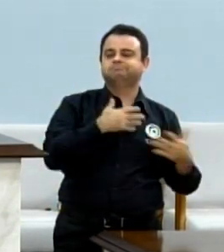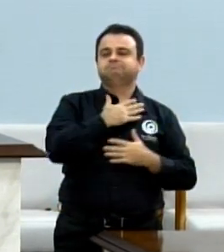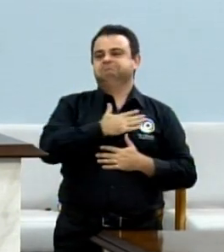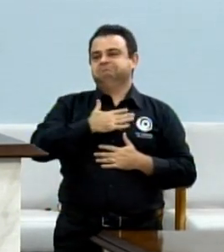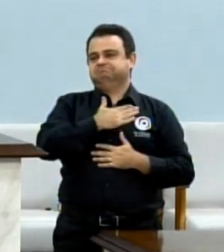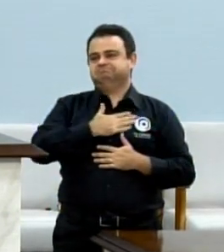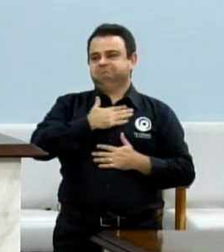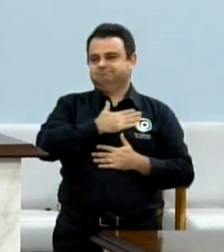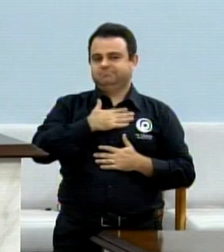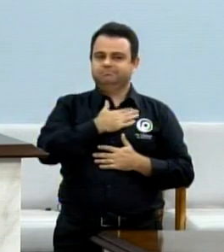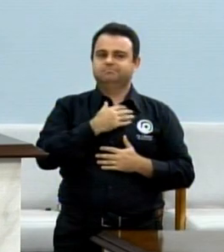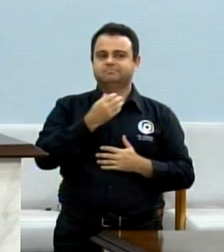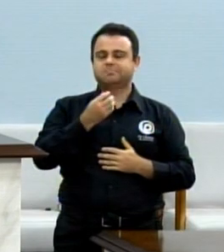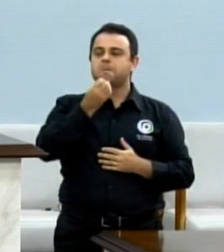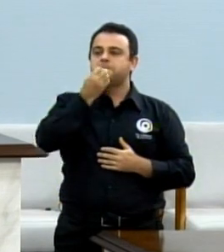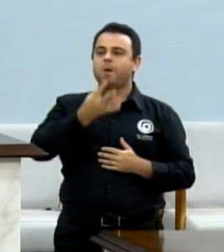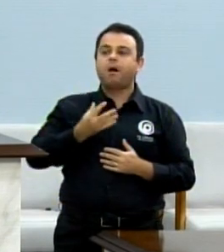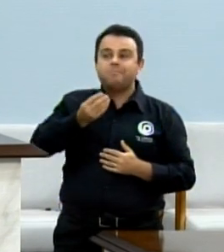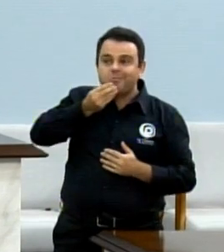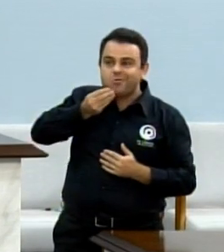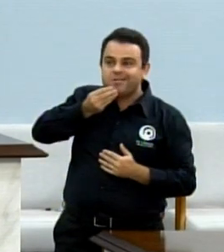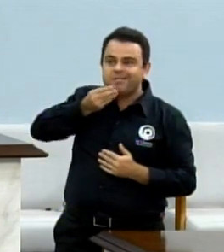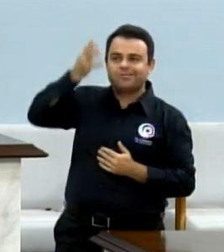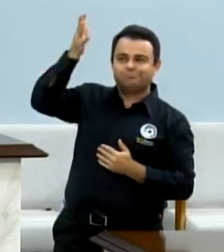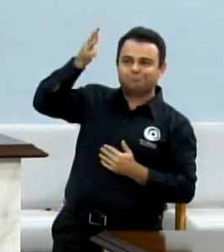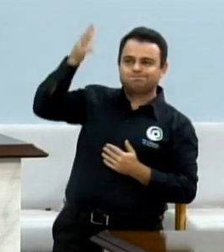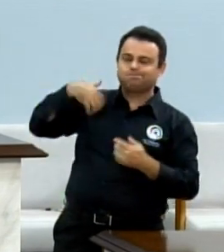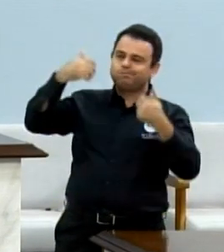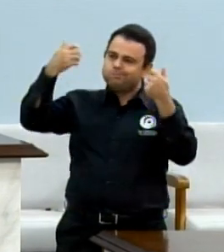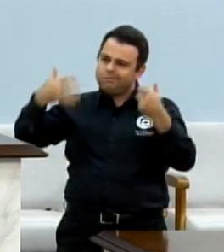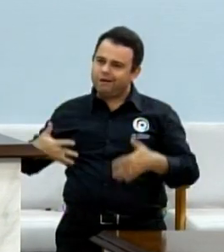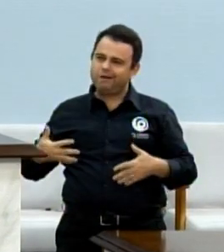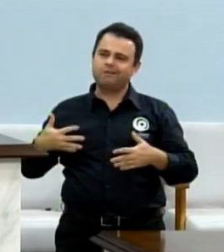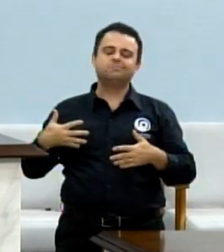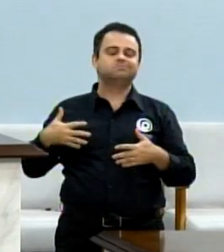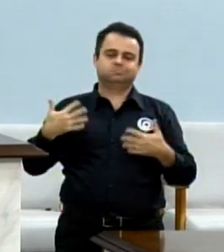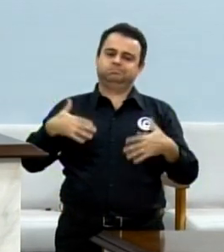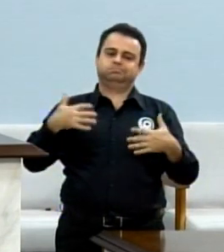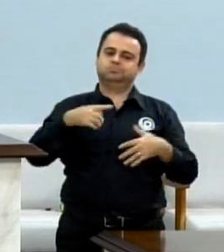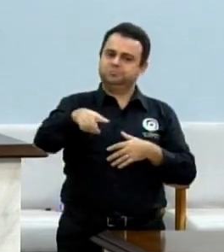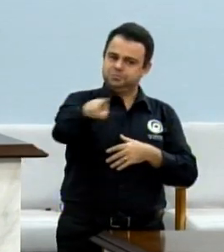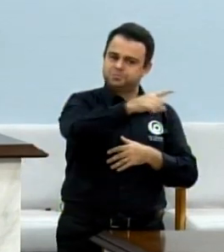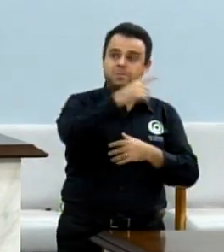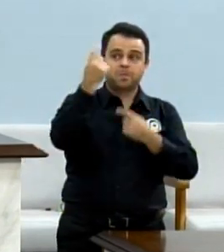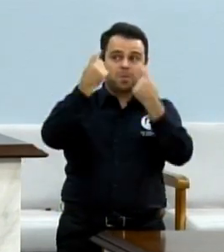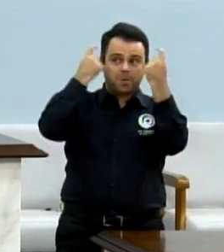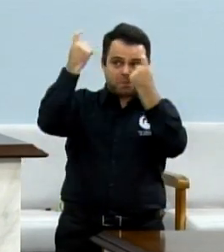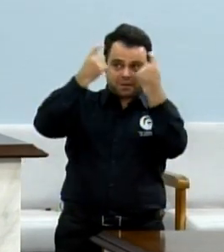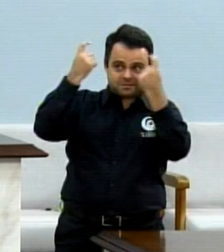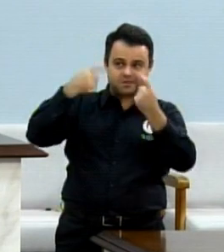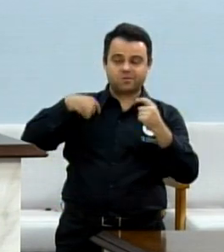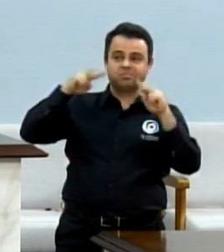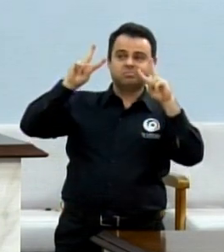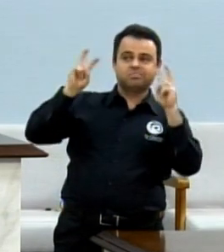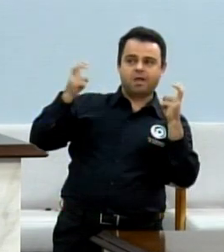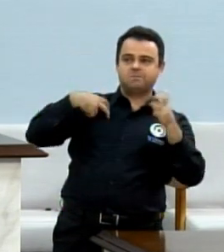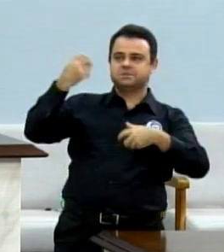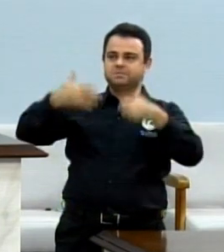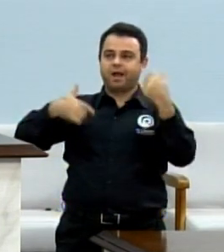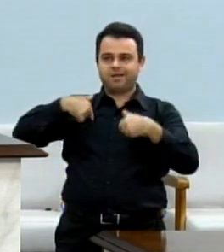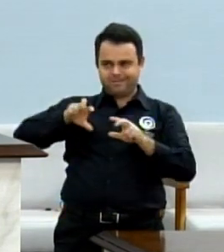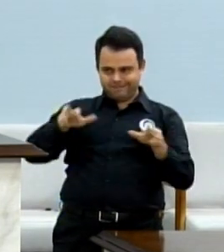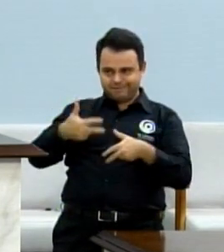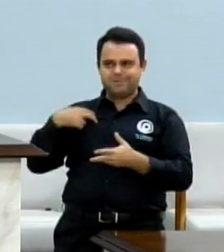oportunidade. É sempre muito bom saber que nós podemos contar com esse tipo de preocupação vinda aqui da Tribuna de São José do Rio